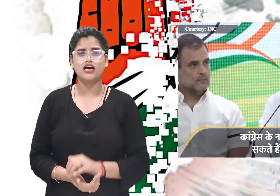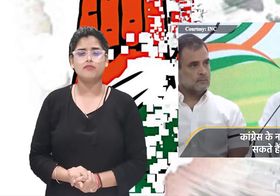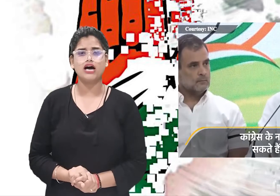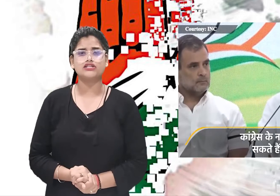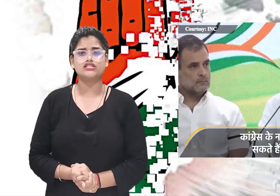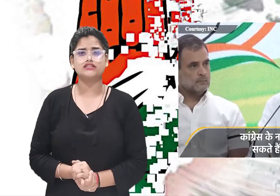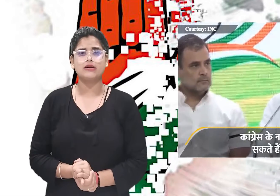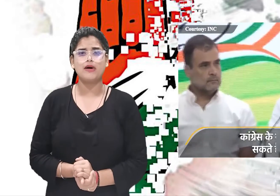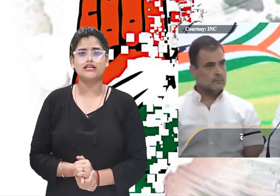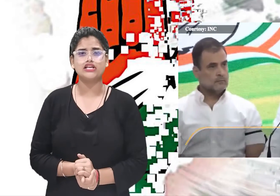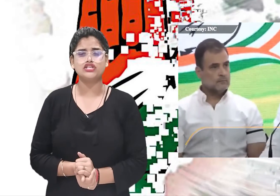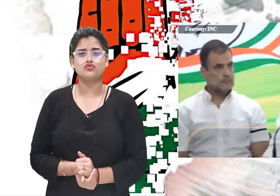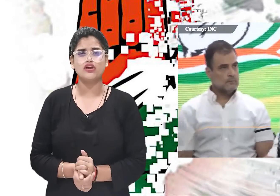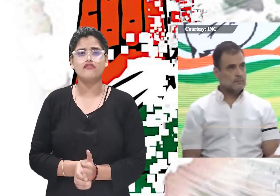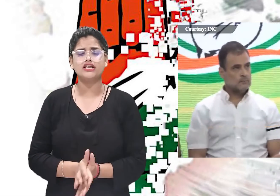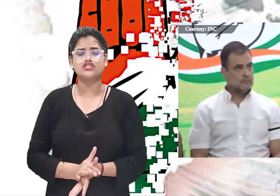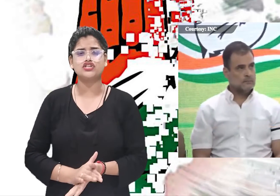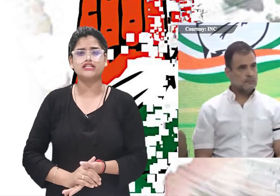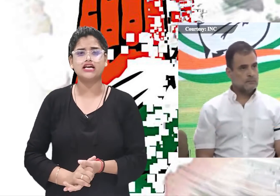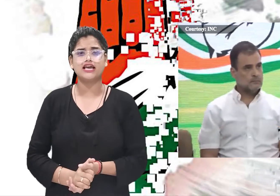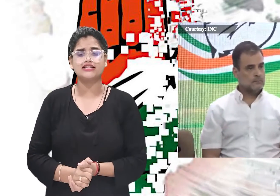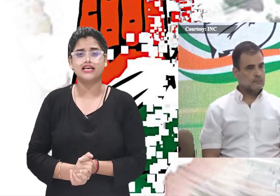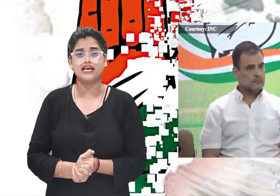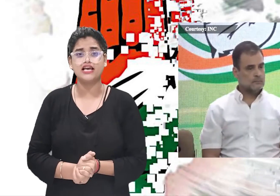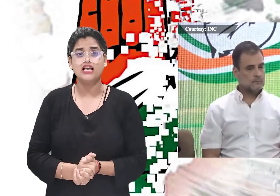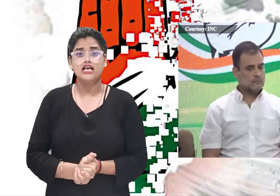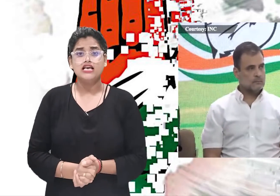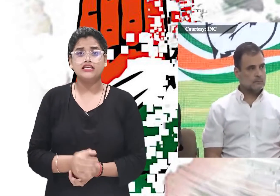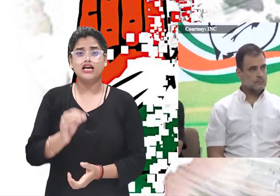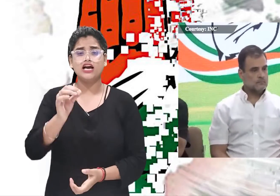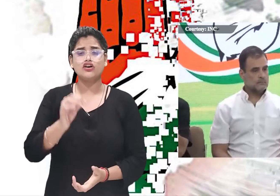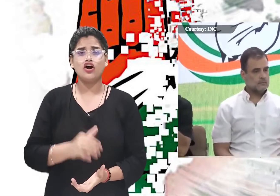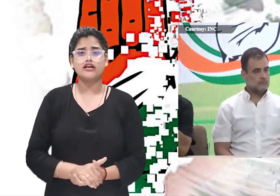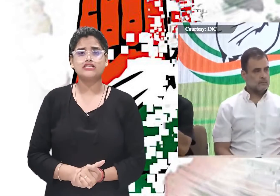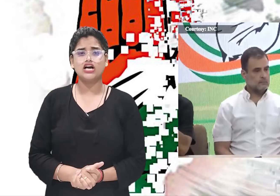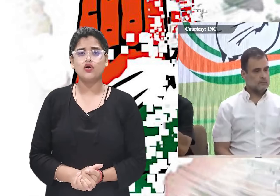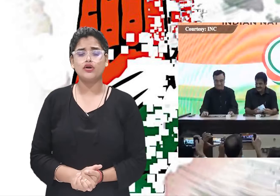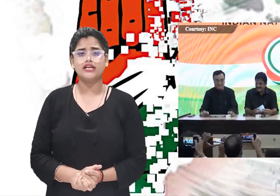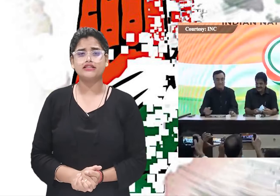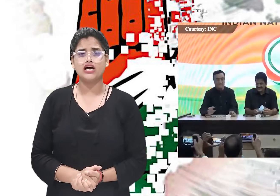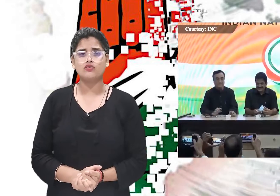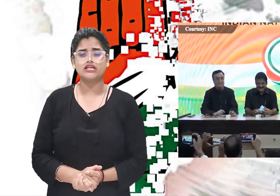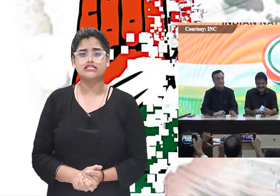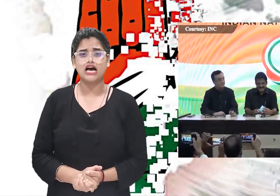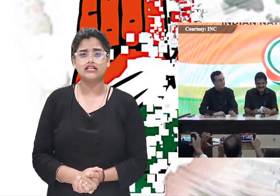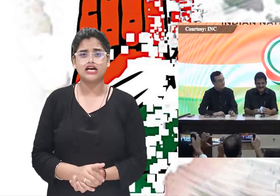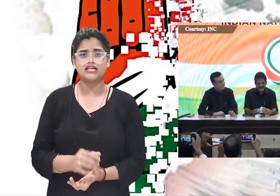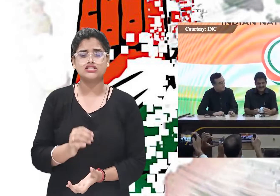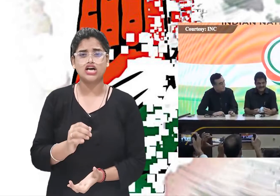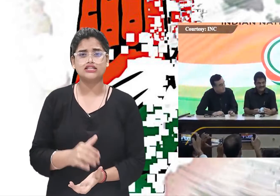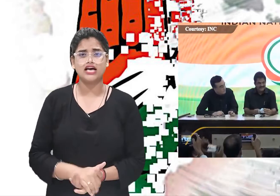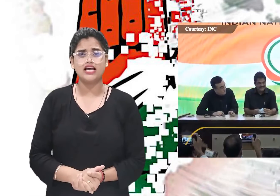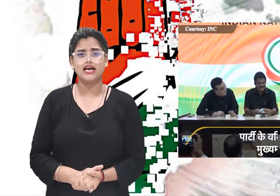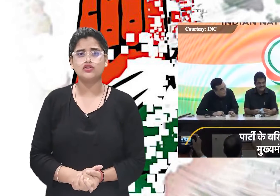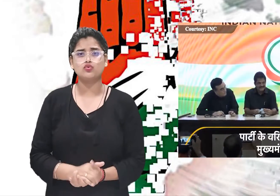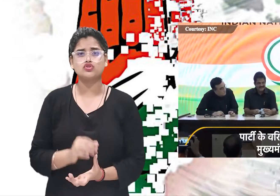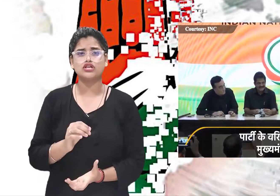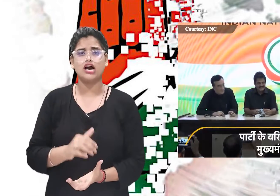भारतीय जनता पार्टी से जुड़े वरिष्ठ नेता कहते हैं की अगर कांग्रेस का कोई नेता उनके साथ आना चाहता है तो उसका